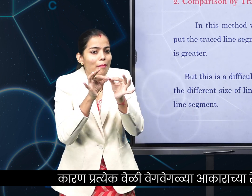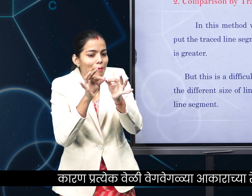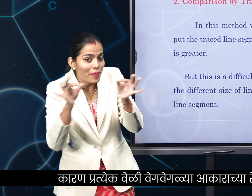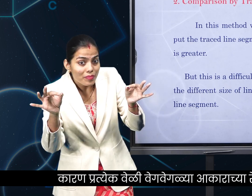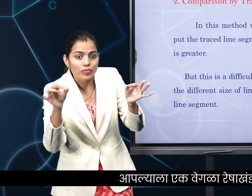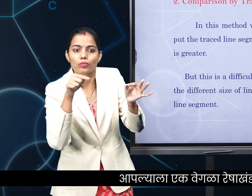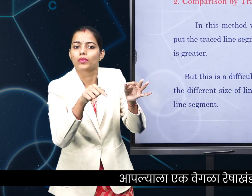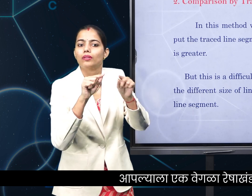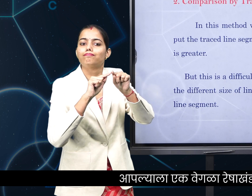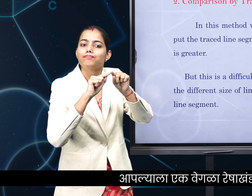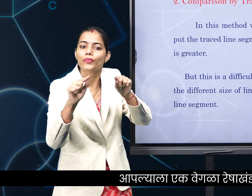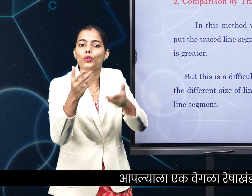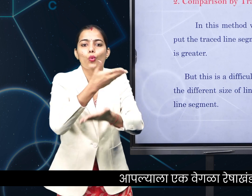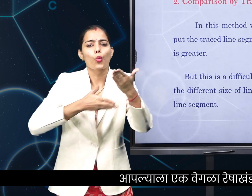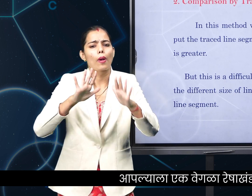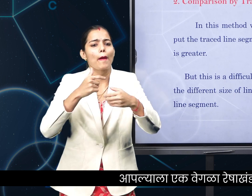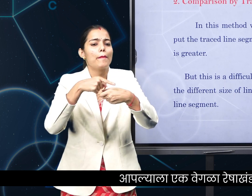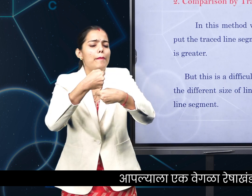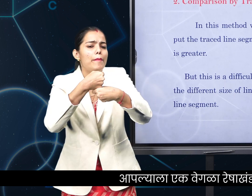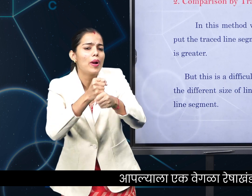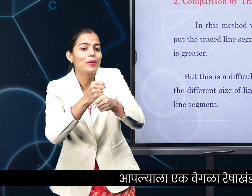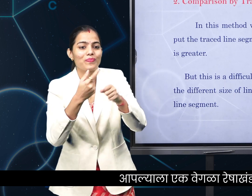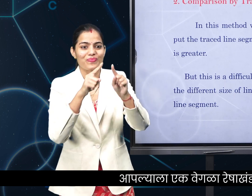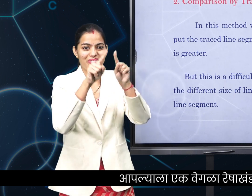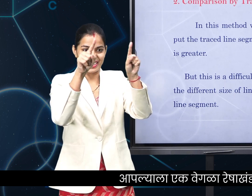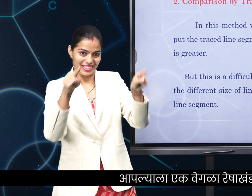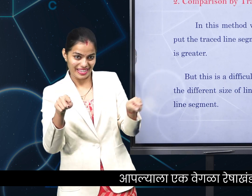करण्यासाठी आपल्याला एक वेगळा रेषाखंड बनवावा लागतो.